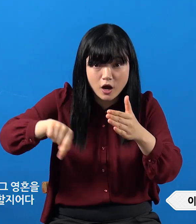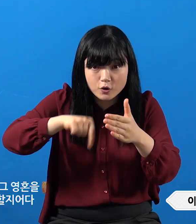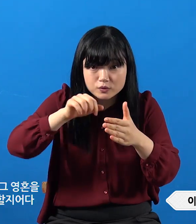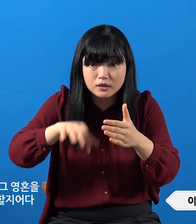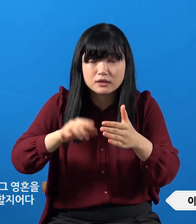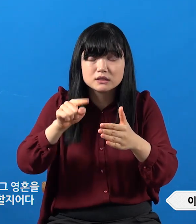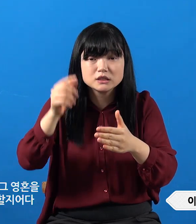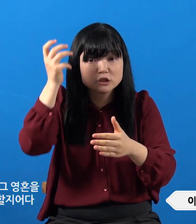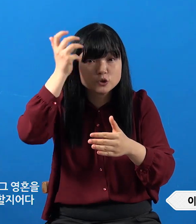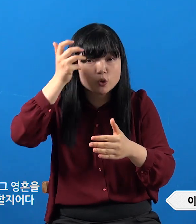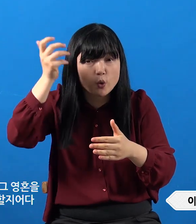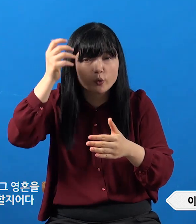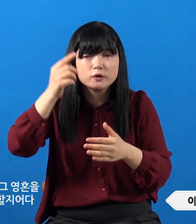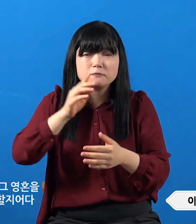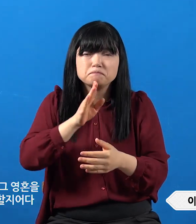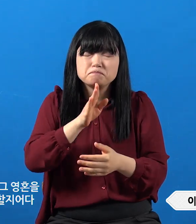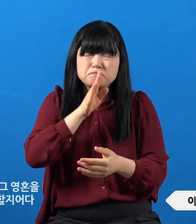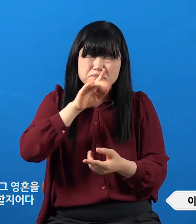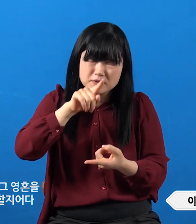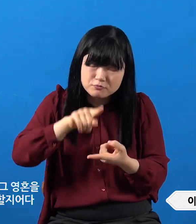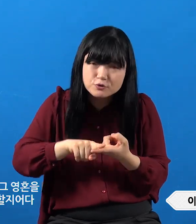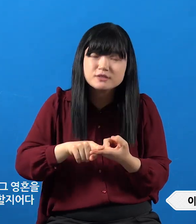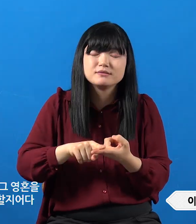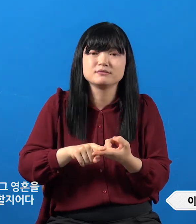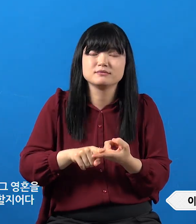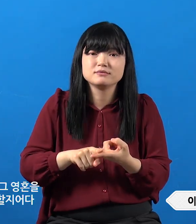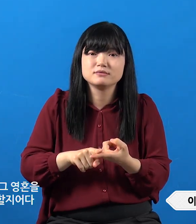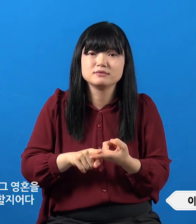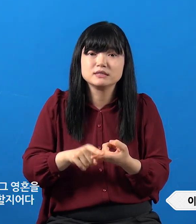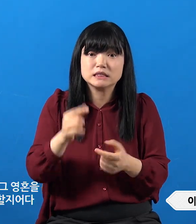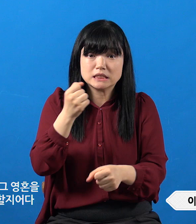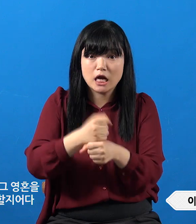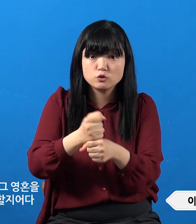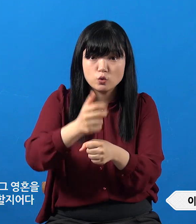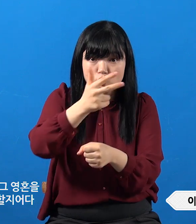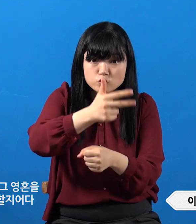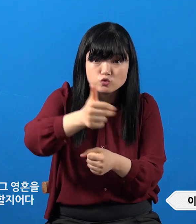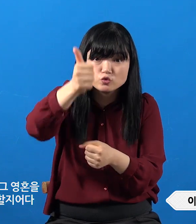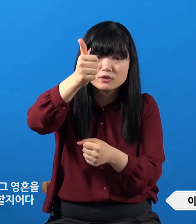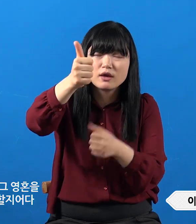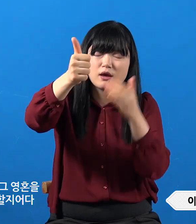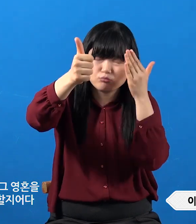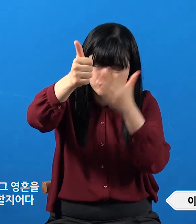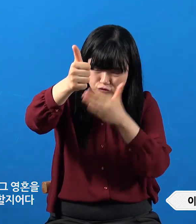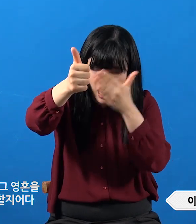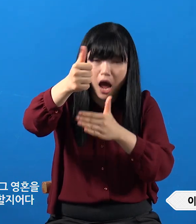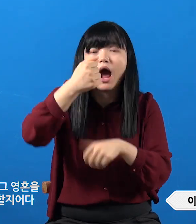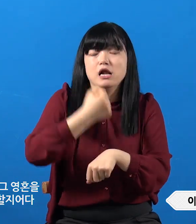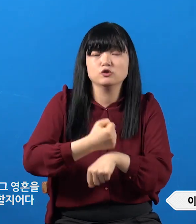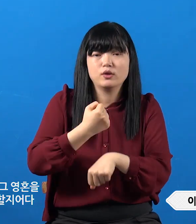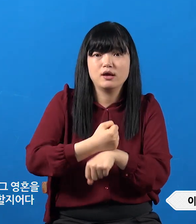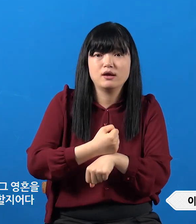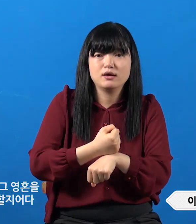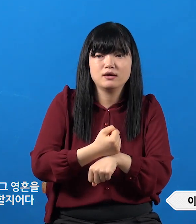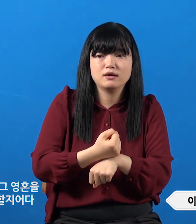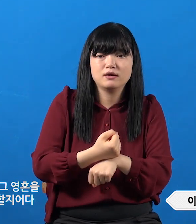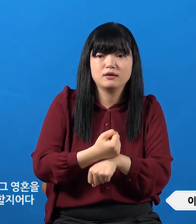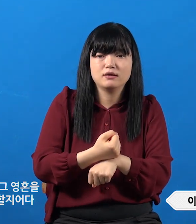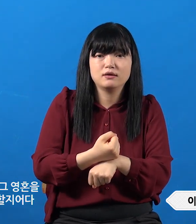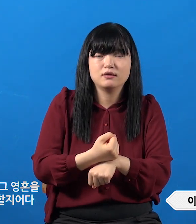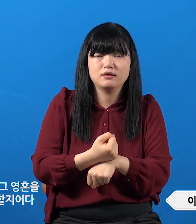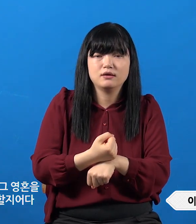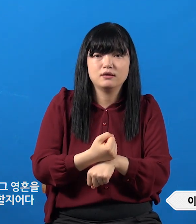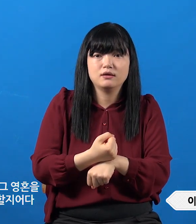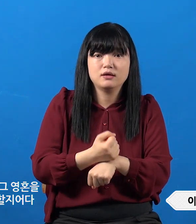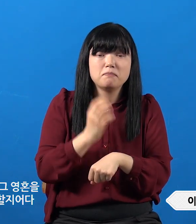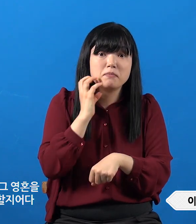가운데서 그 영혼을 미쁘신 창조주께 뭐예요? 부탁할지어다. 실제로